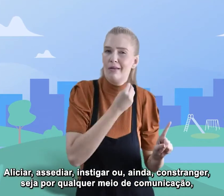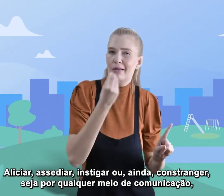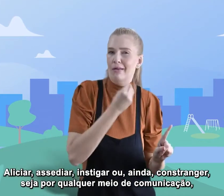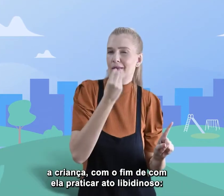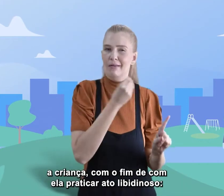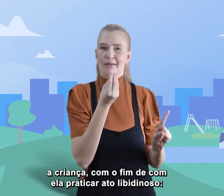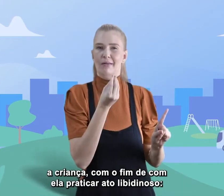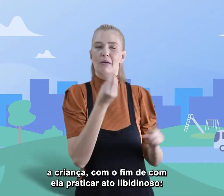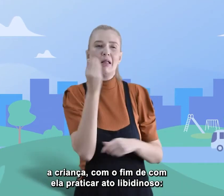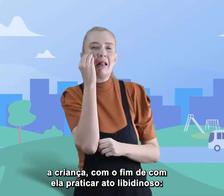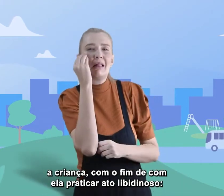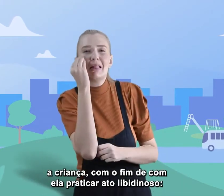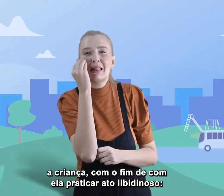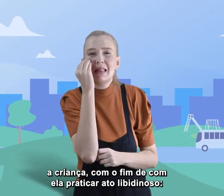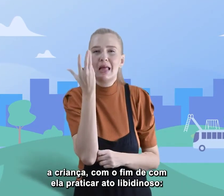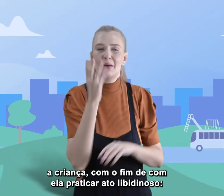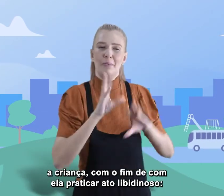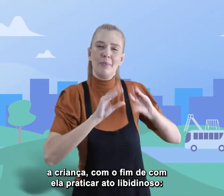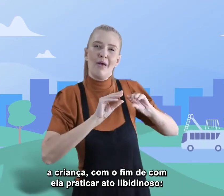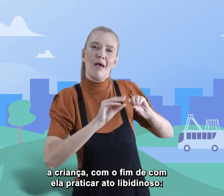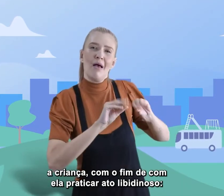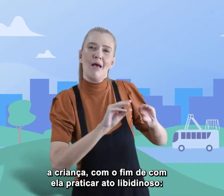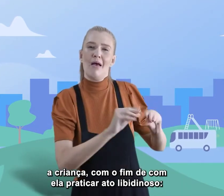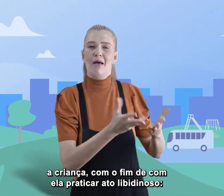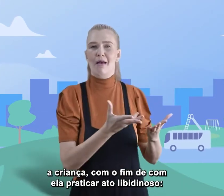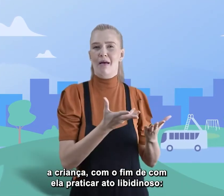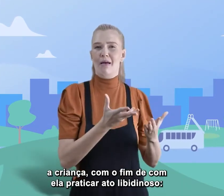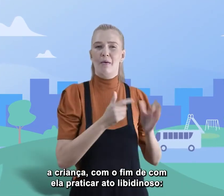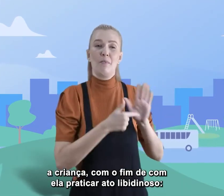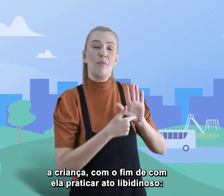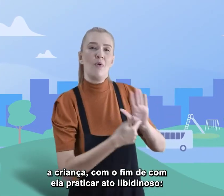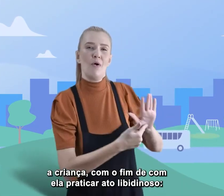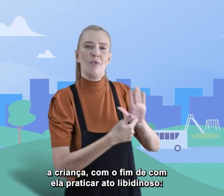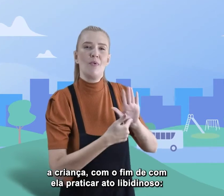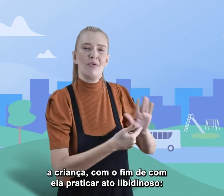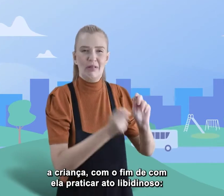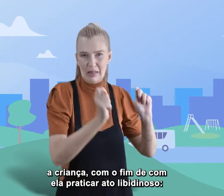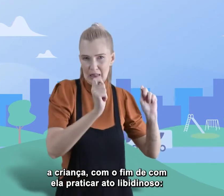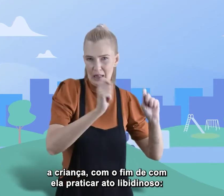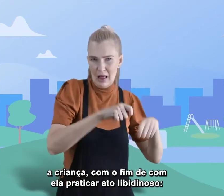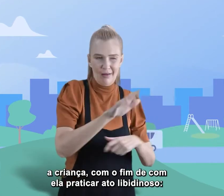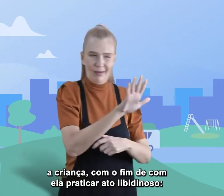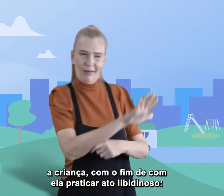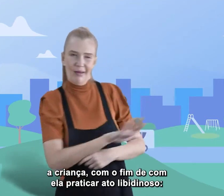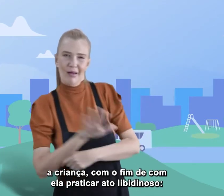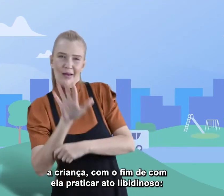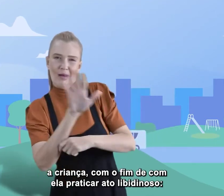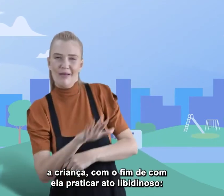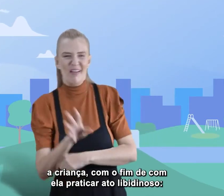a criança, com o fim de, com ela, praticar ato